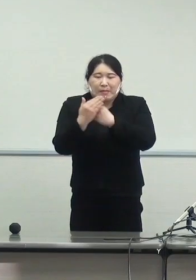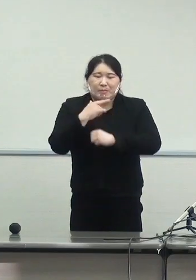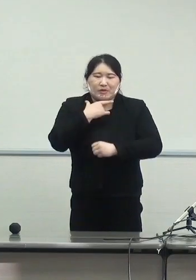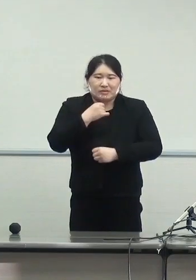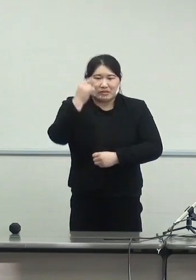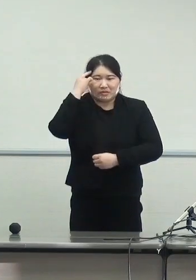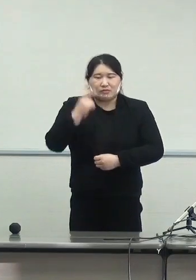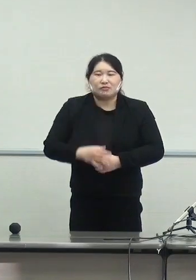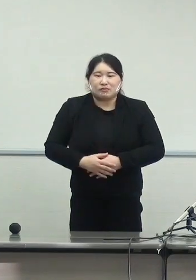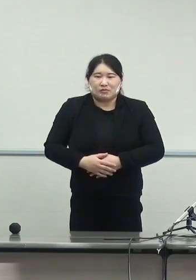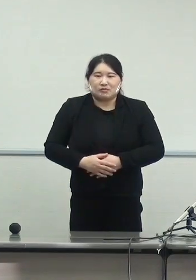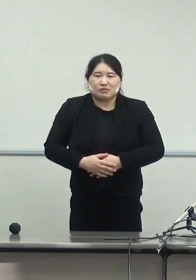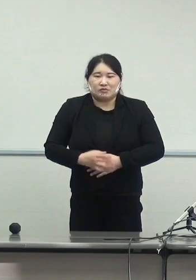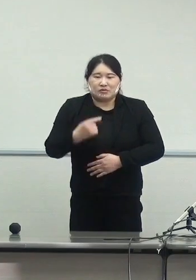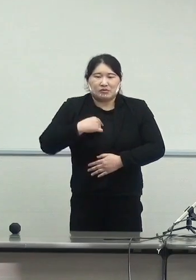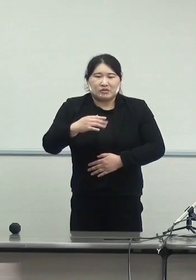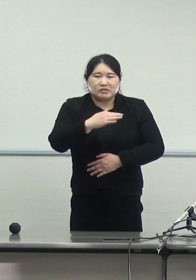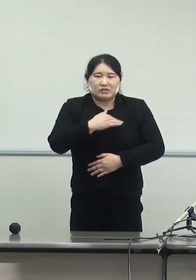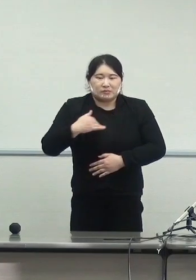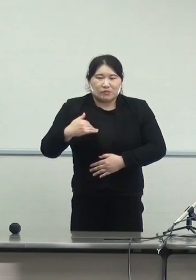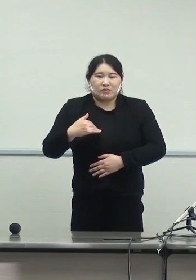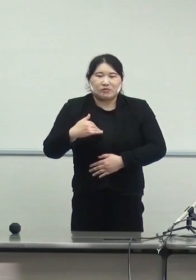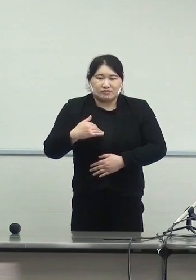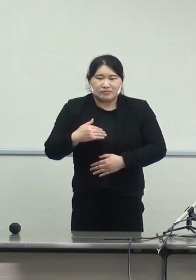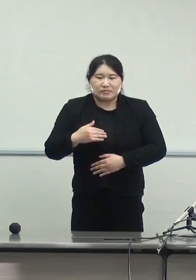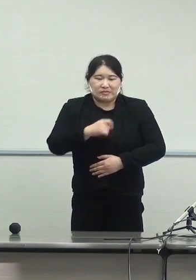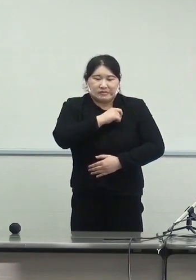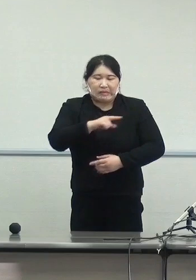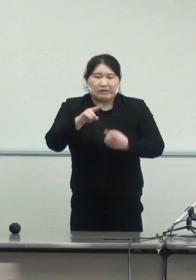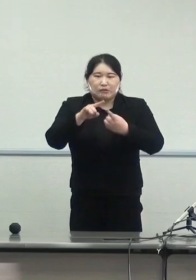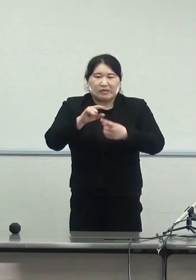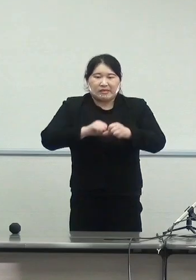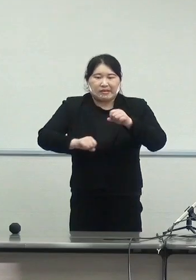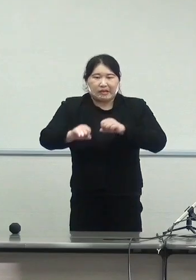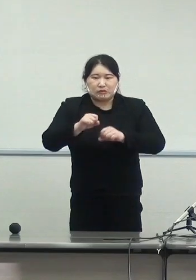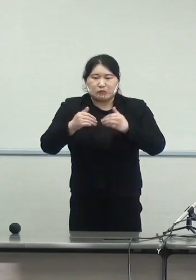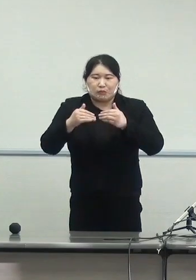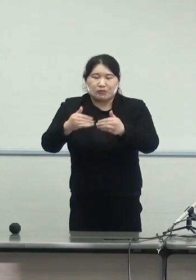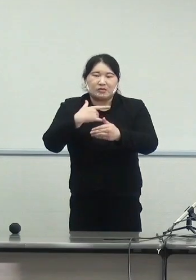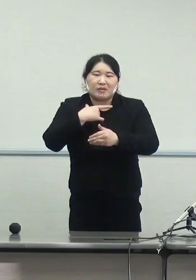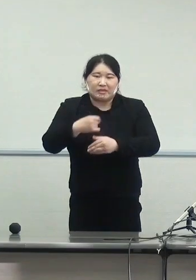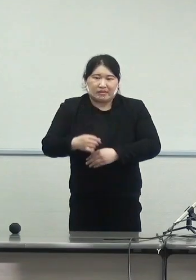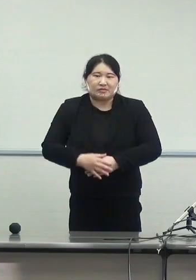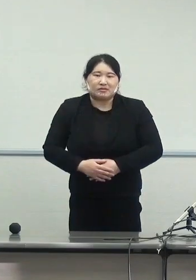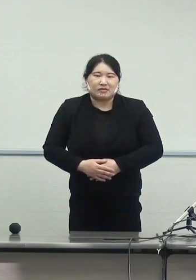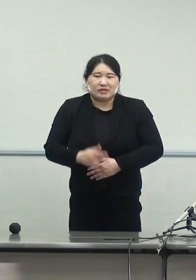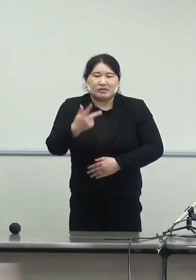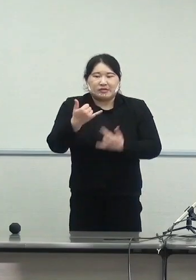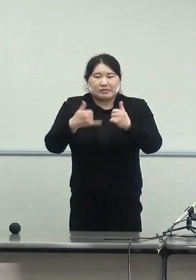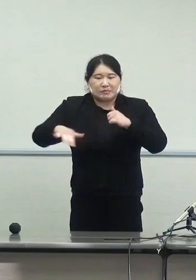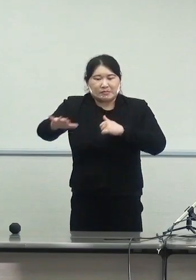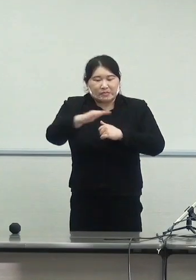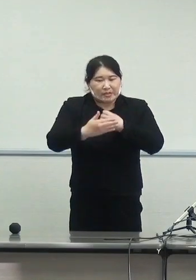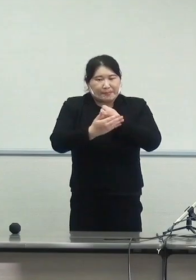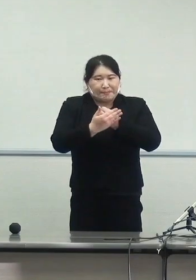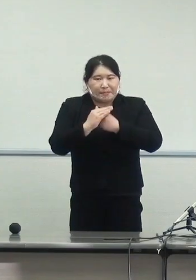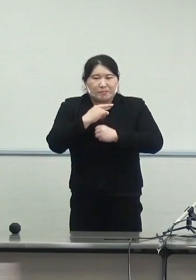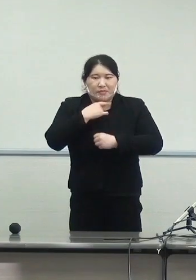々としても前向きに取り組んでいきたいと思いますので、市民の皆さんに安心が届けられるよう全力を尽く